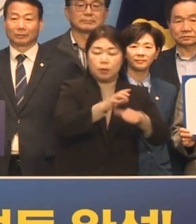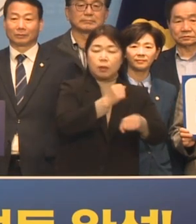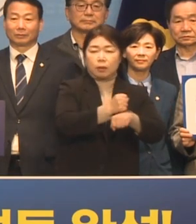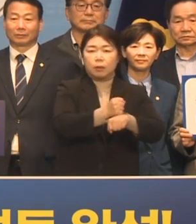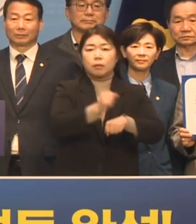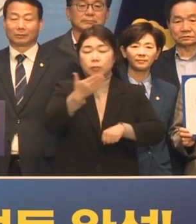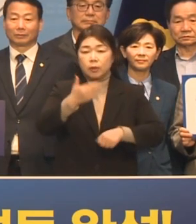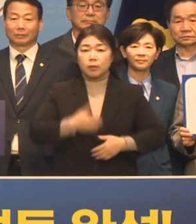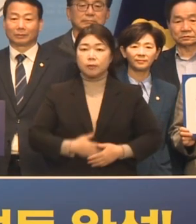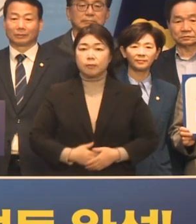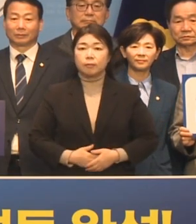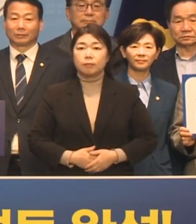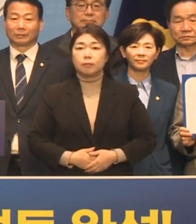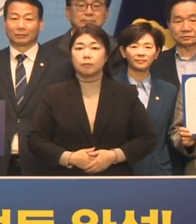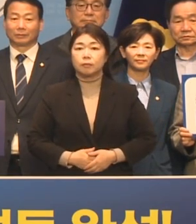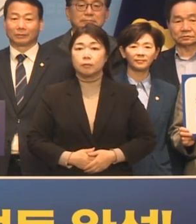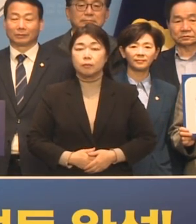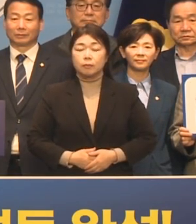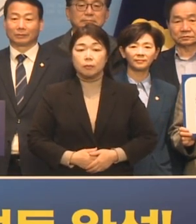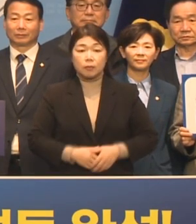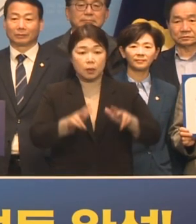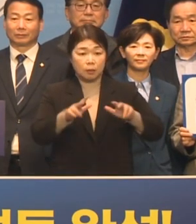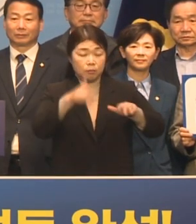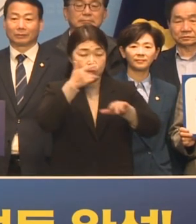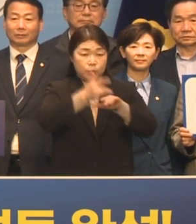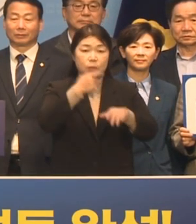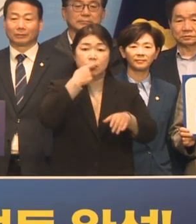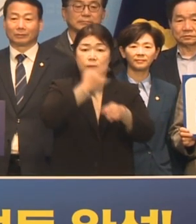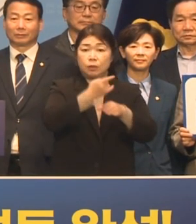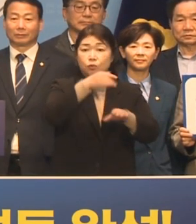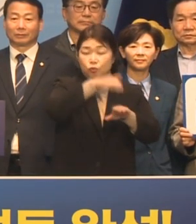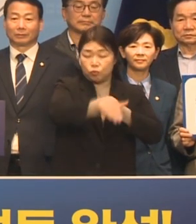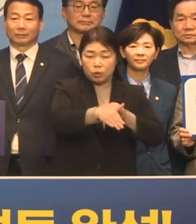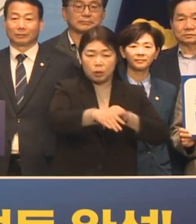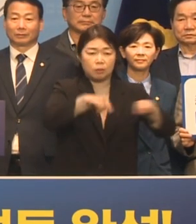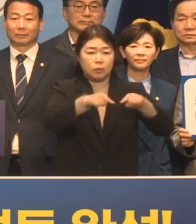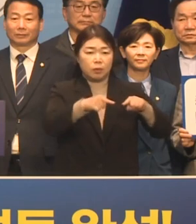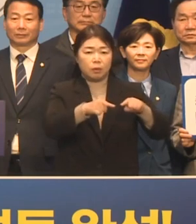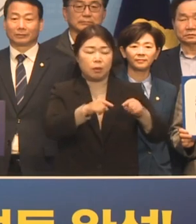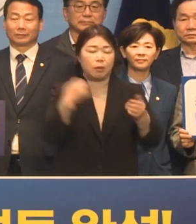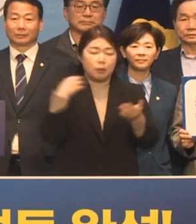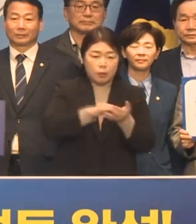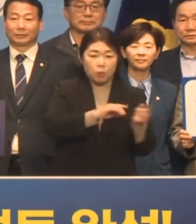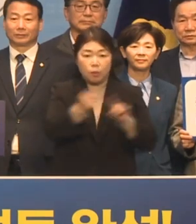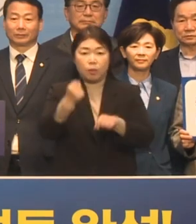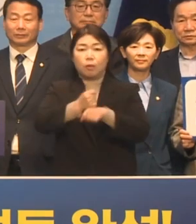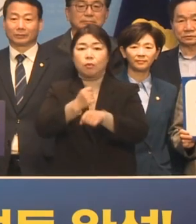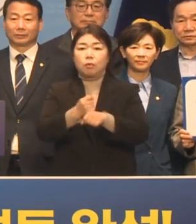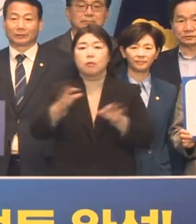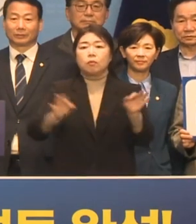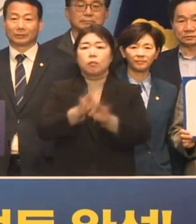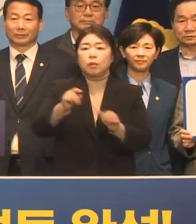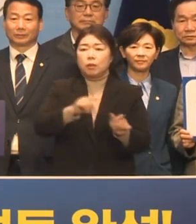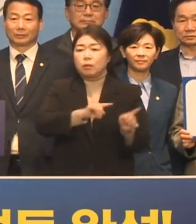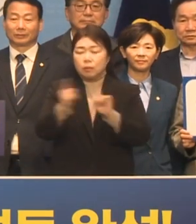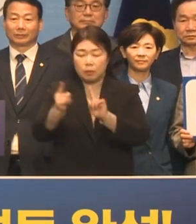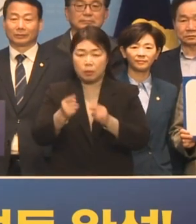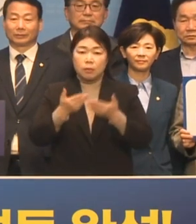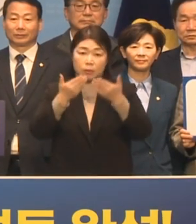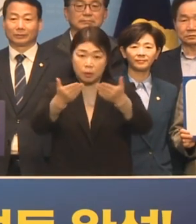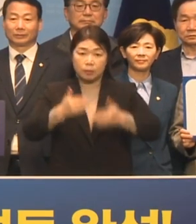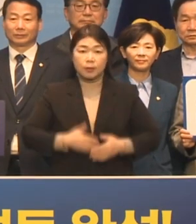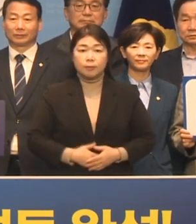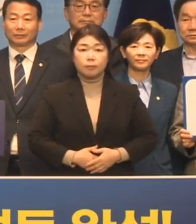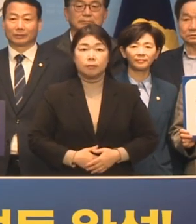합니다. 무너져 내린 민주주의를 회복하고 도탄에 빠진 민생 경제를 살려내야 합니다.